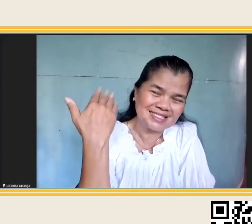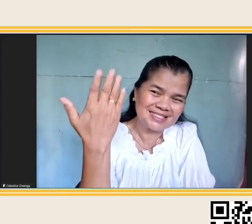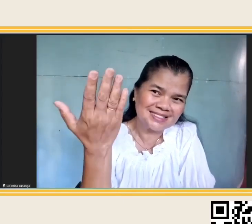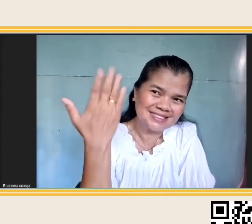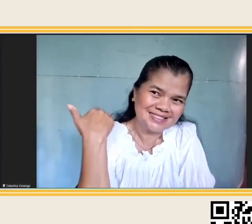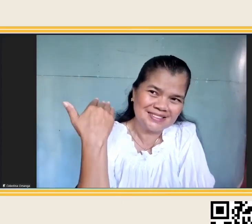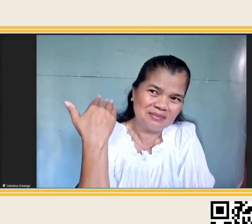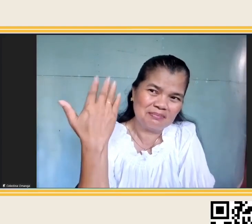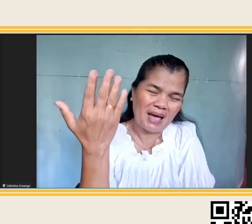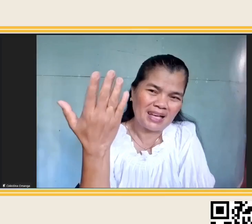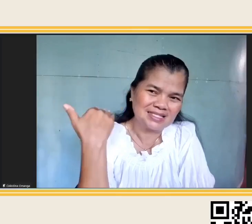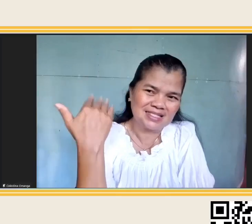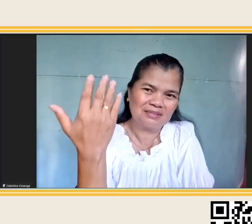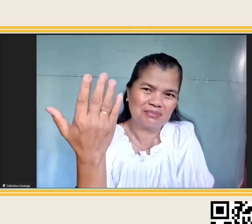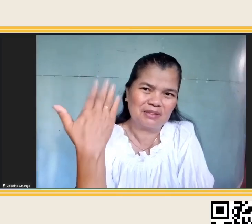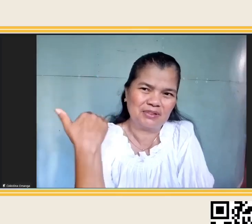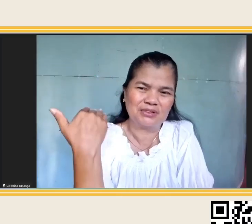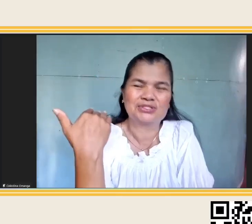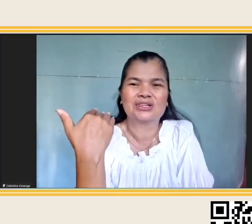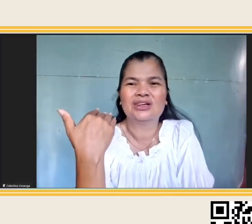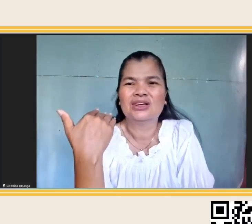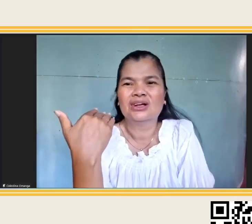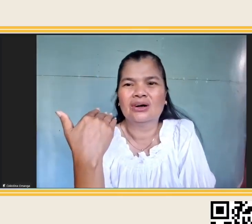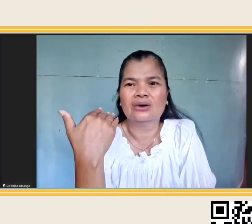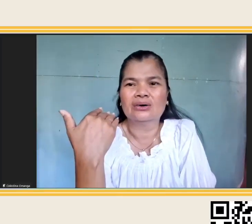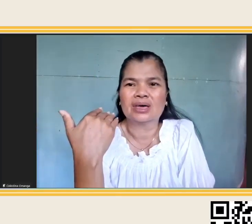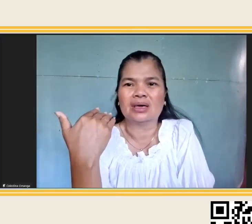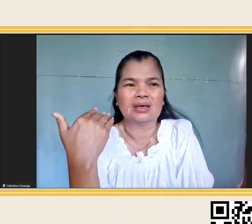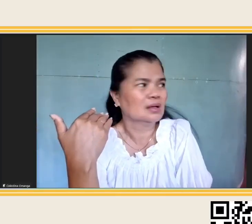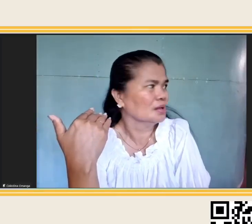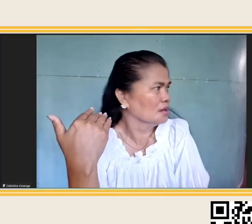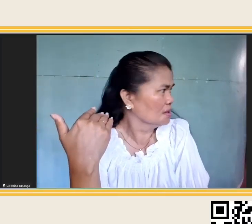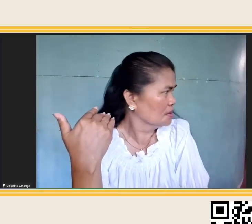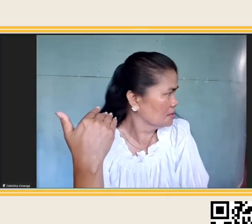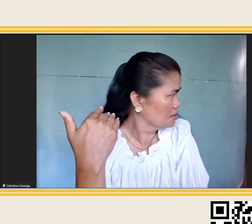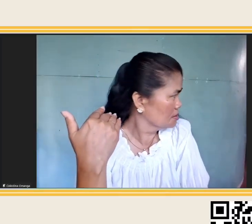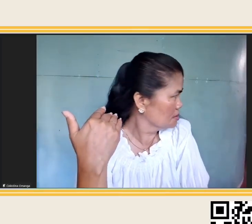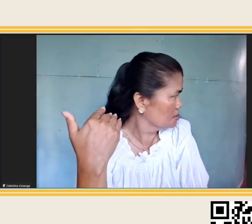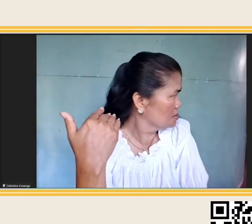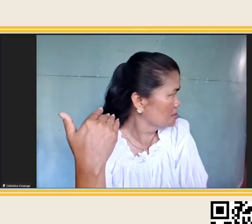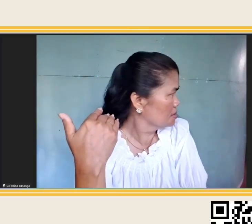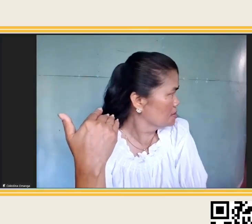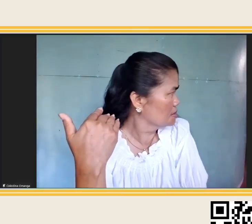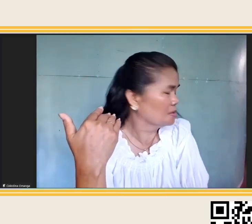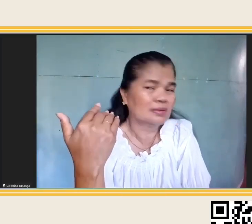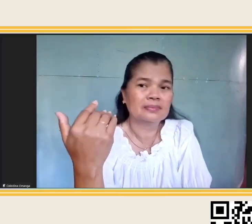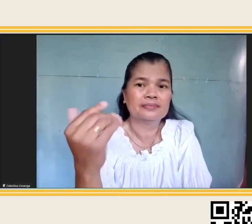past? Past. Previous. Okay.